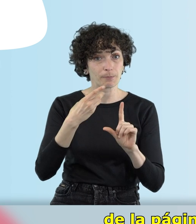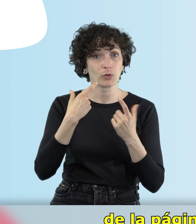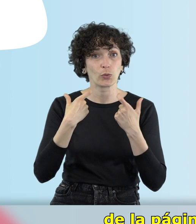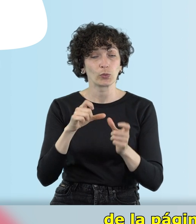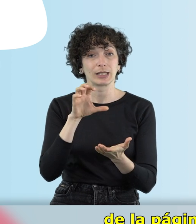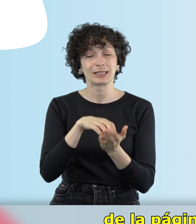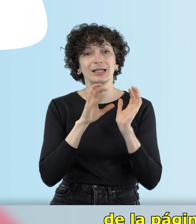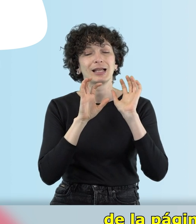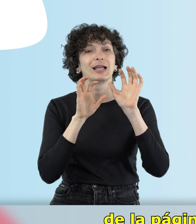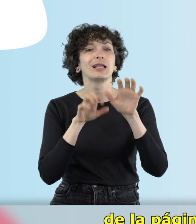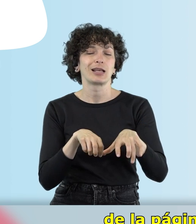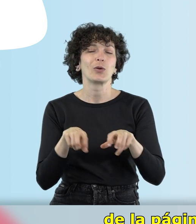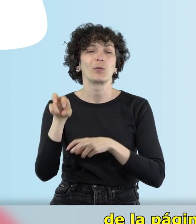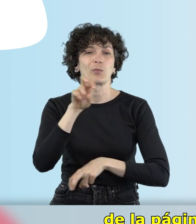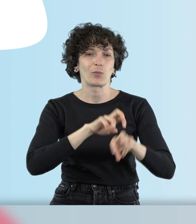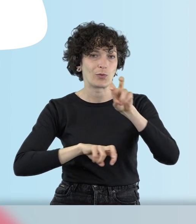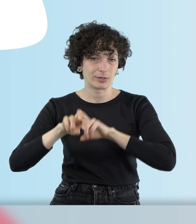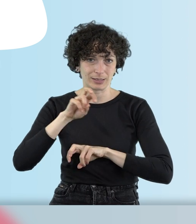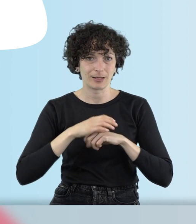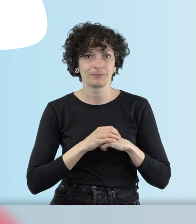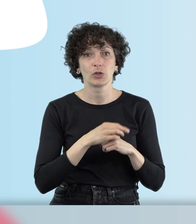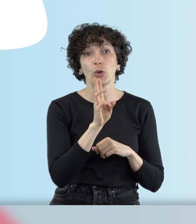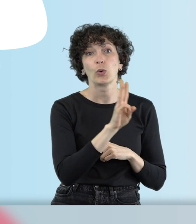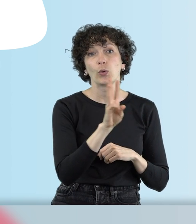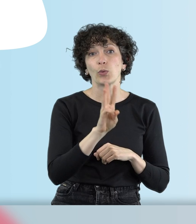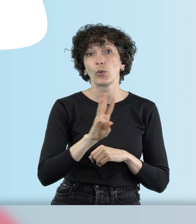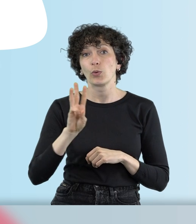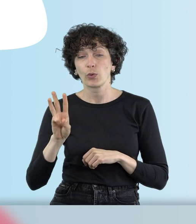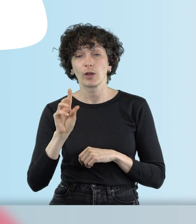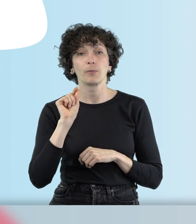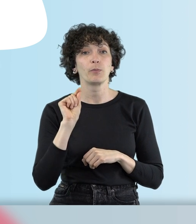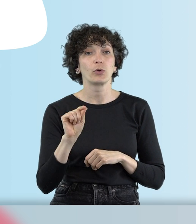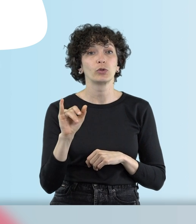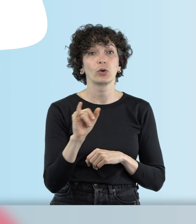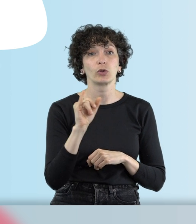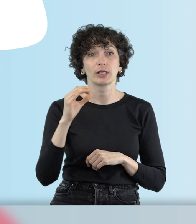web de la Junta de Castilla y León,